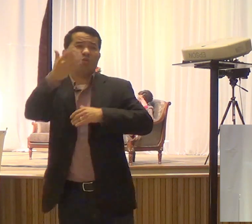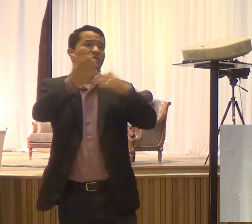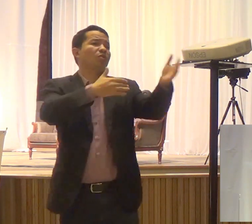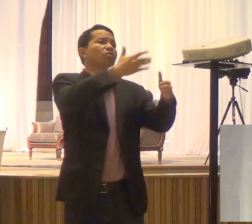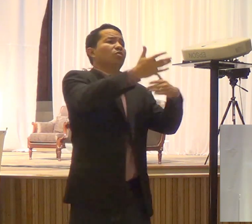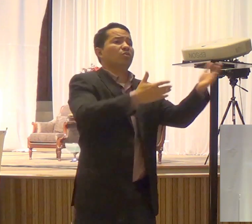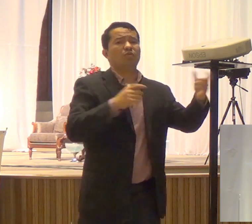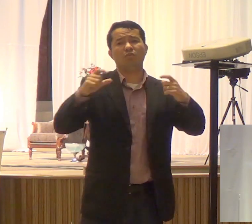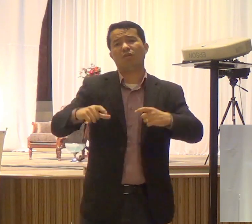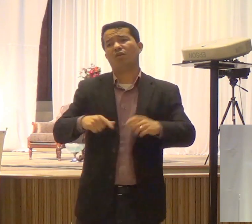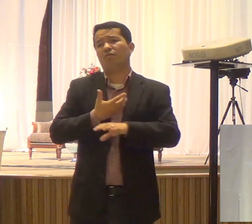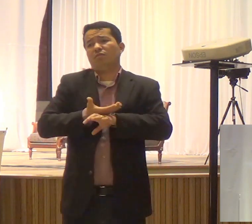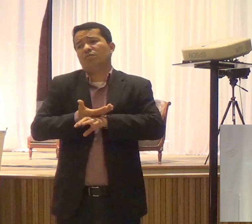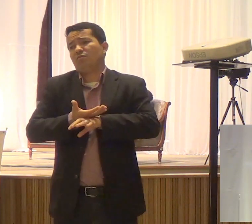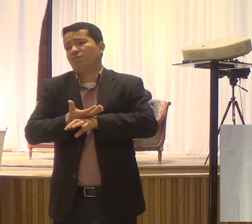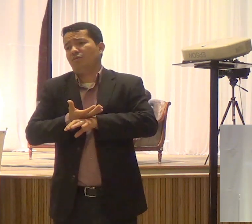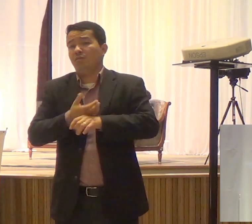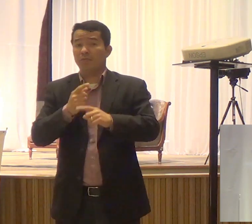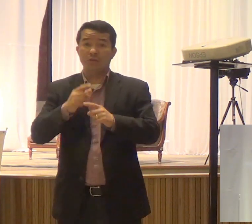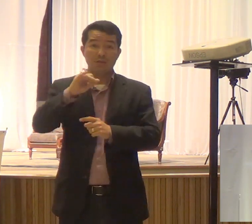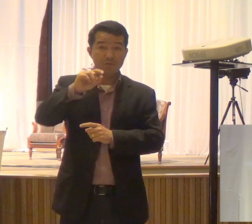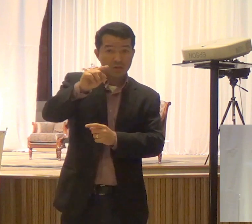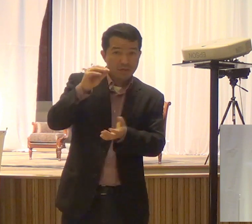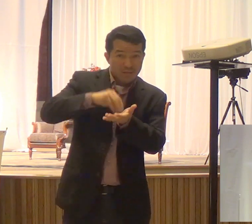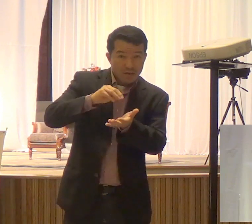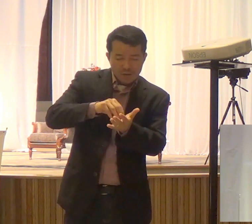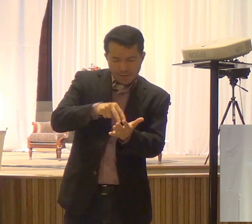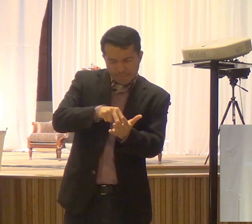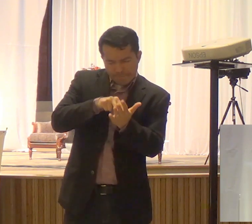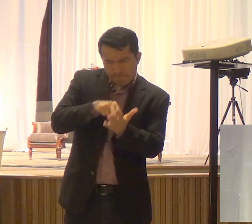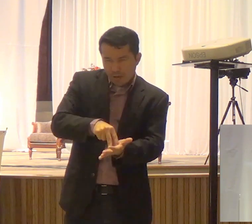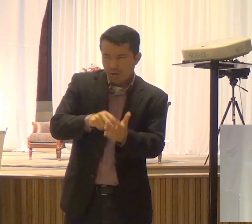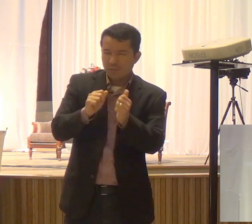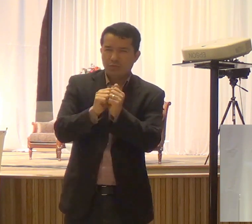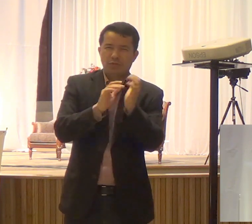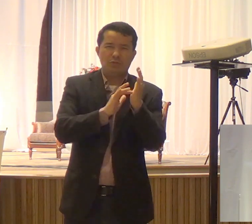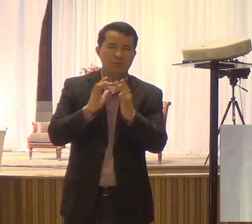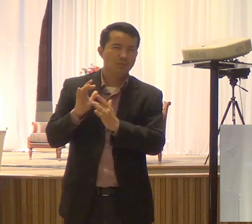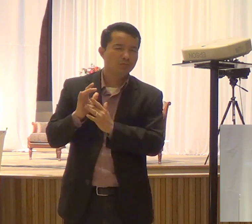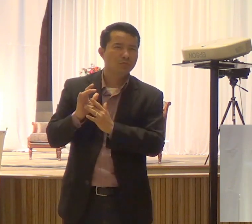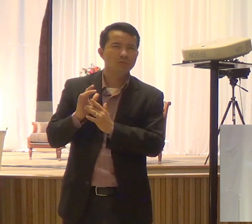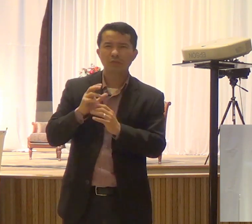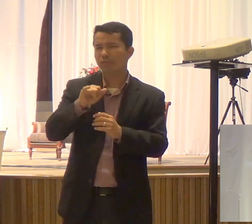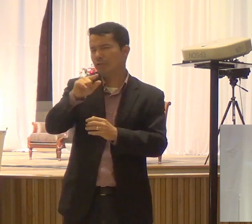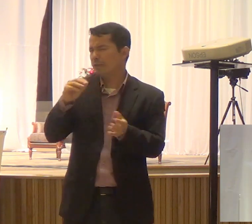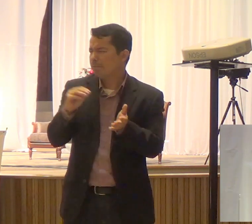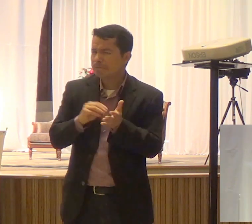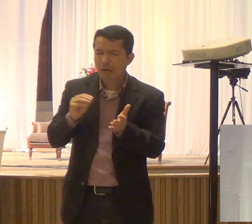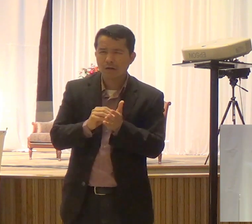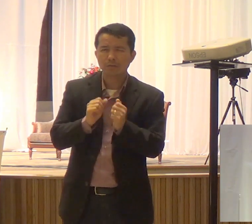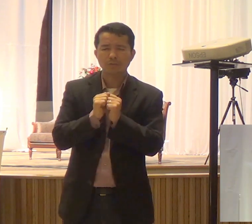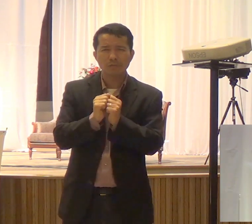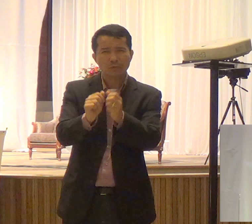Quando a gente não está posicionado com Jesus, sendo a videira conectada àquele